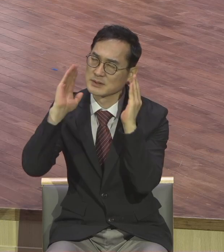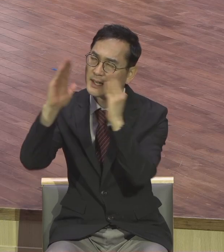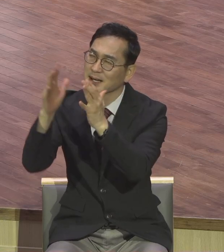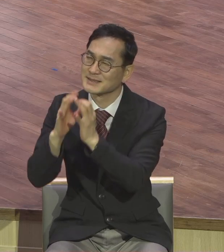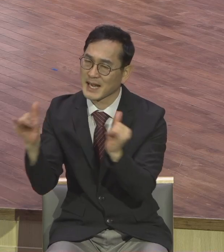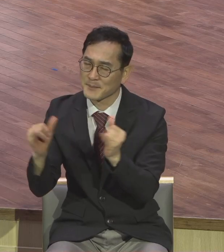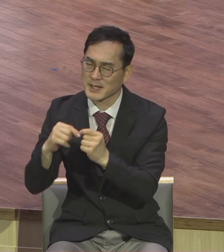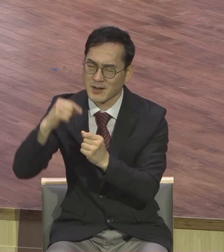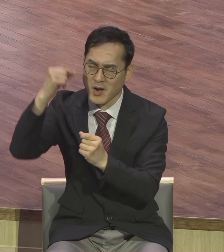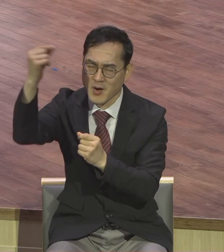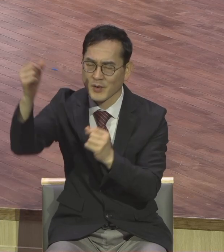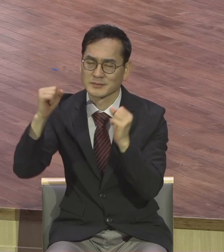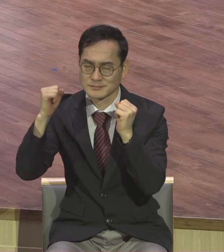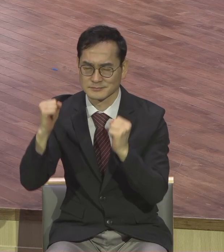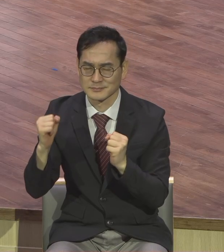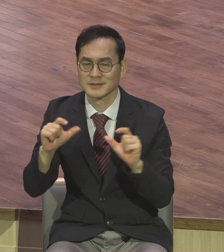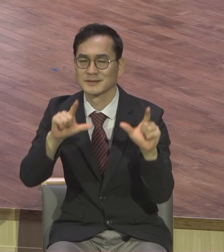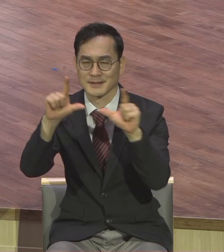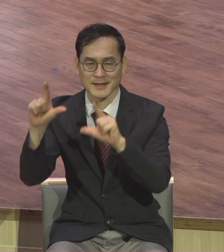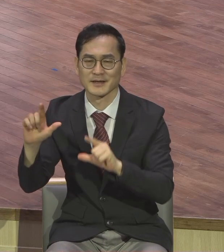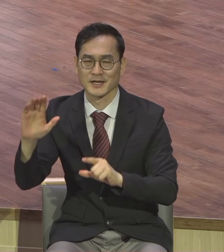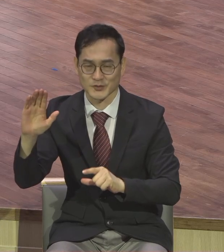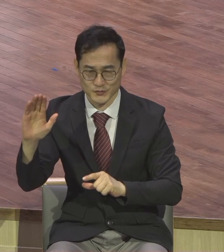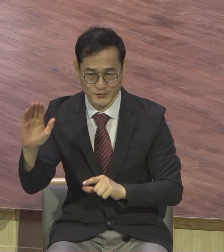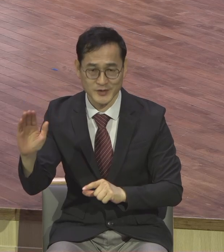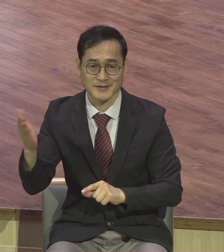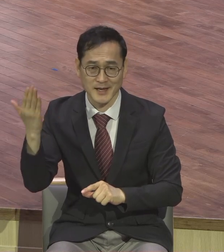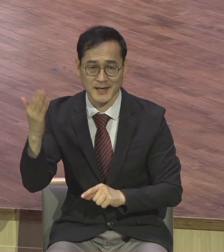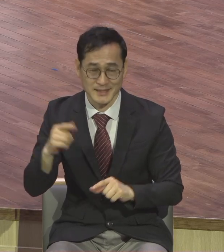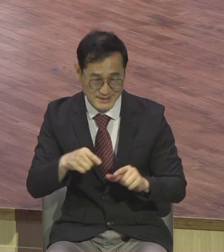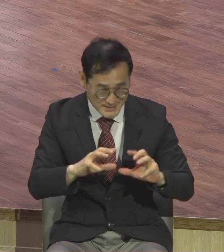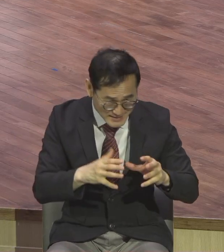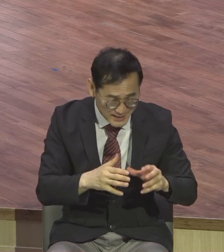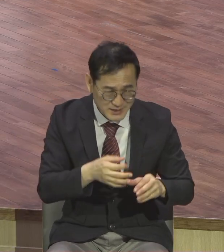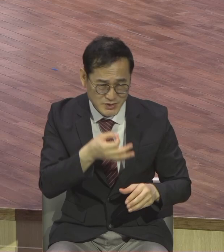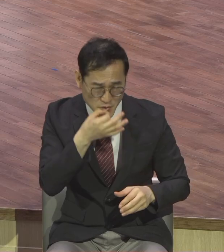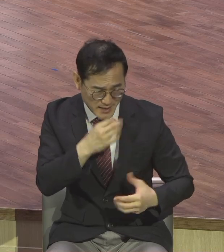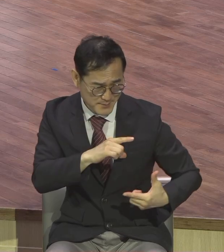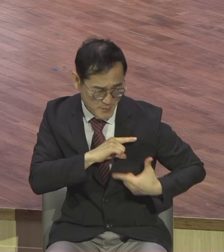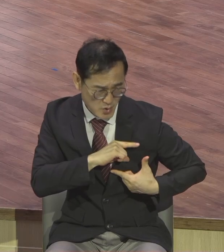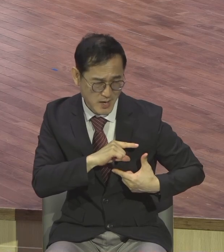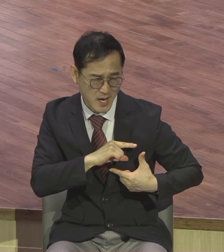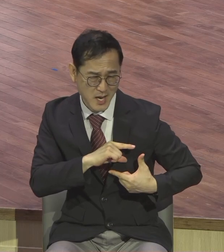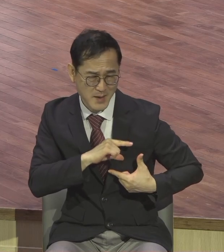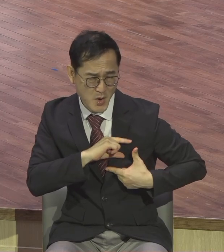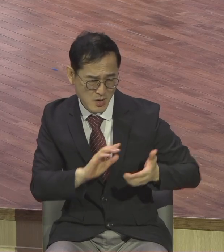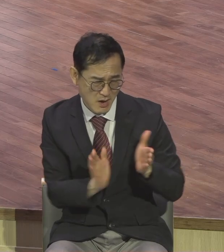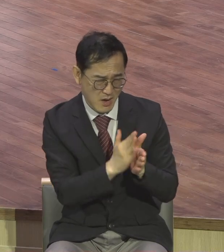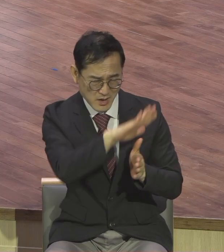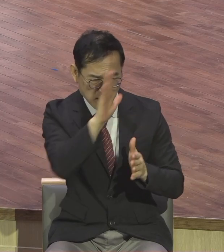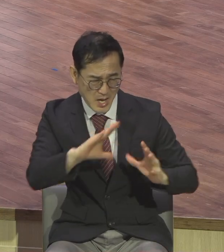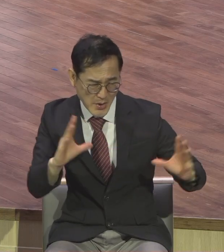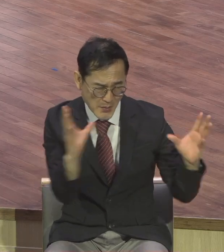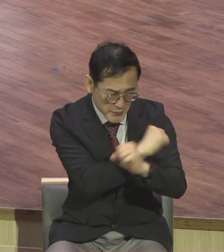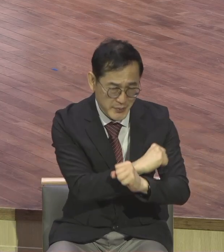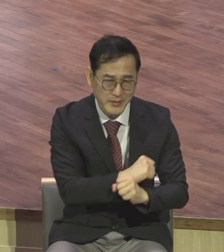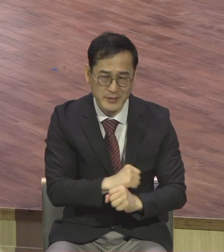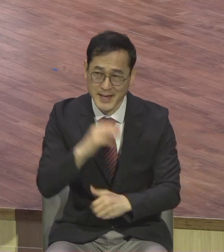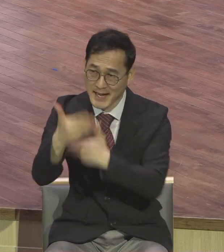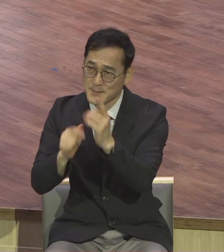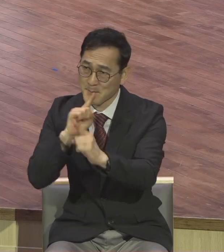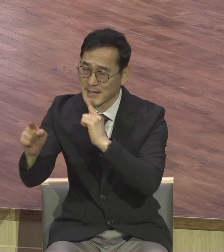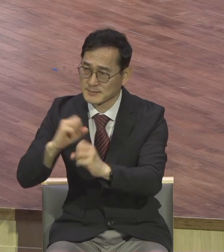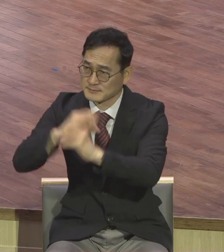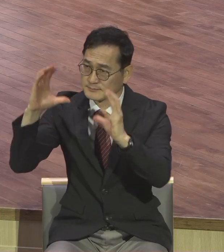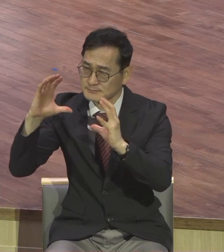영원히 거하느니라. 이 세상 정욕도 물질도 명예도 다 지나가 버린다고. 하나님의 말씀,